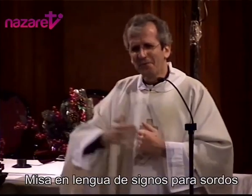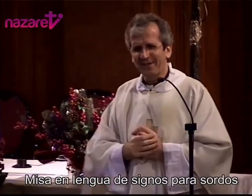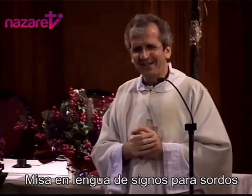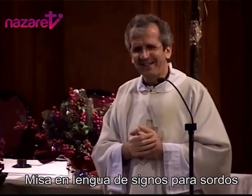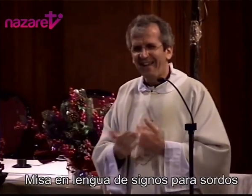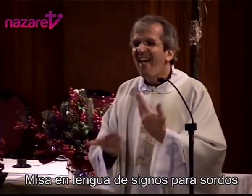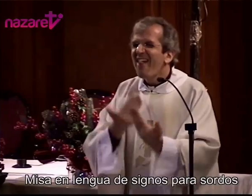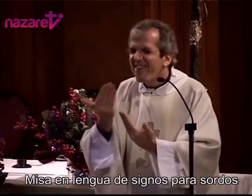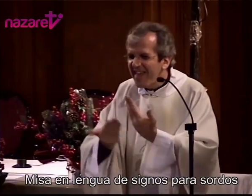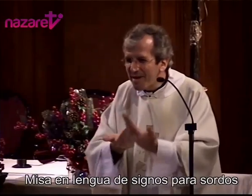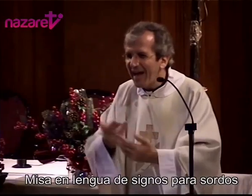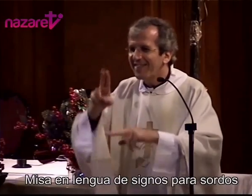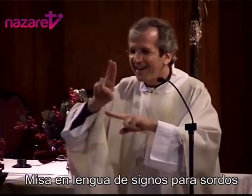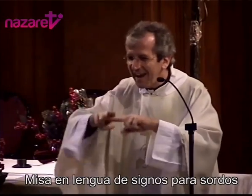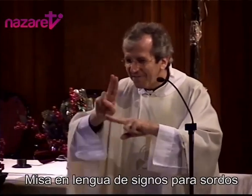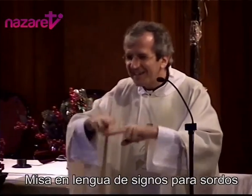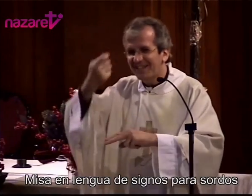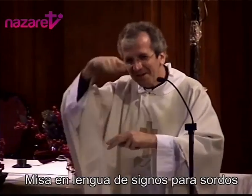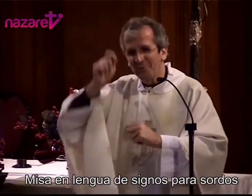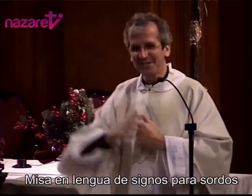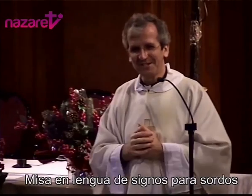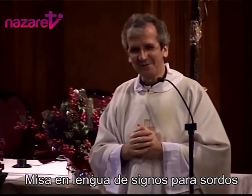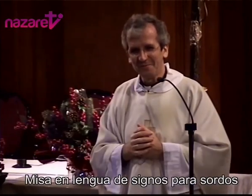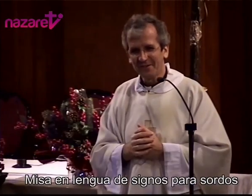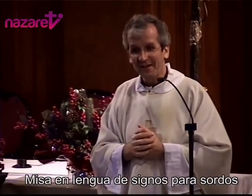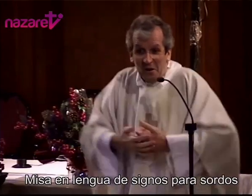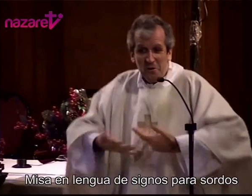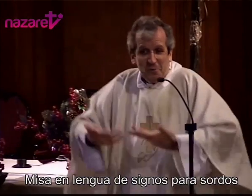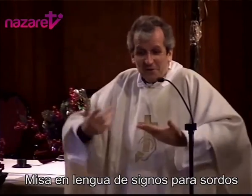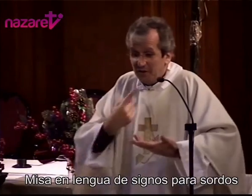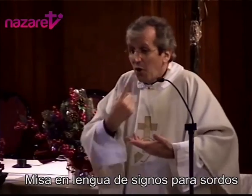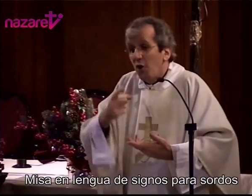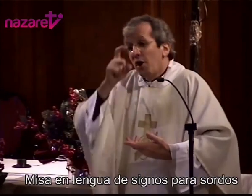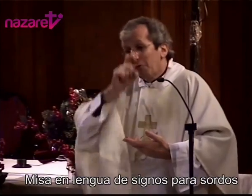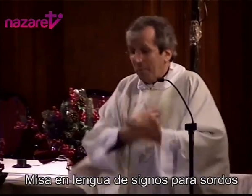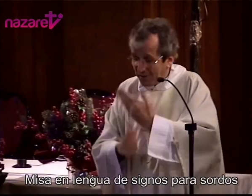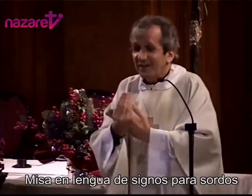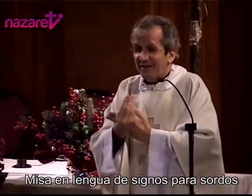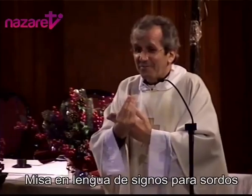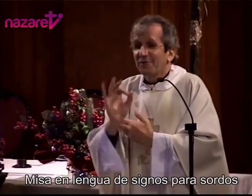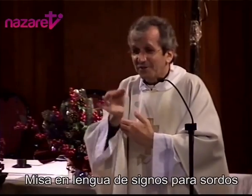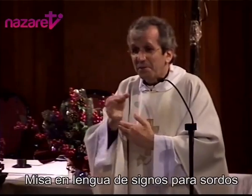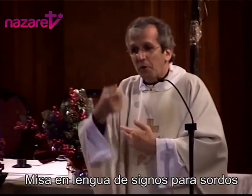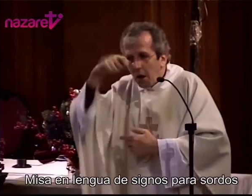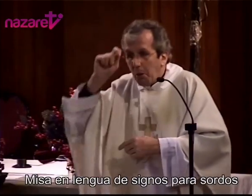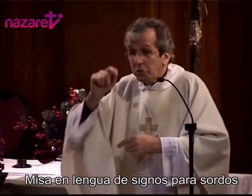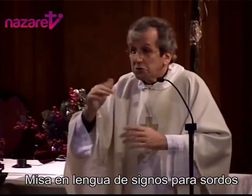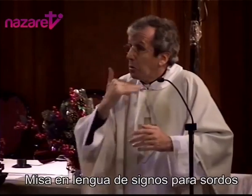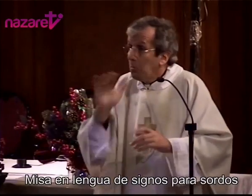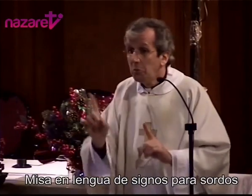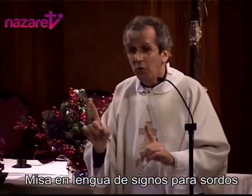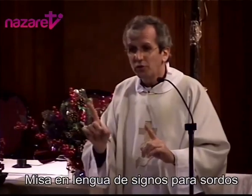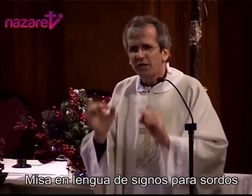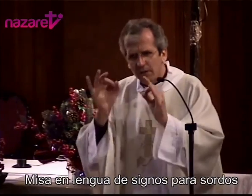es importante, celebrad la fiesta del bautismo. No podemos decir, no, el cumpleaños del nacimiento, sí, pero el